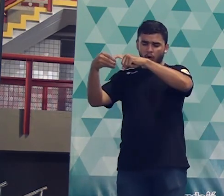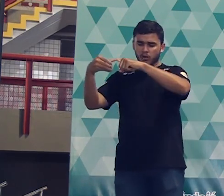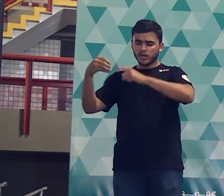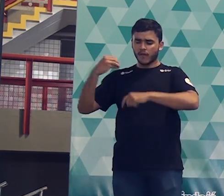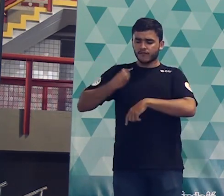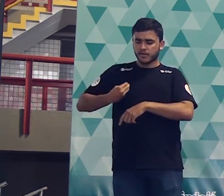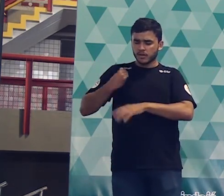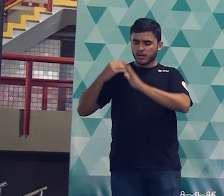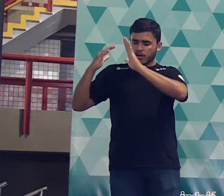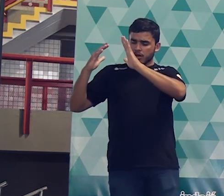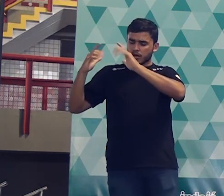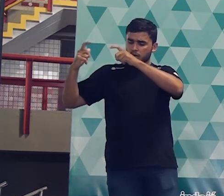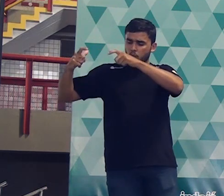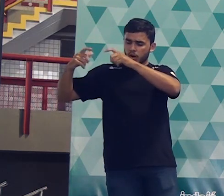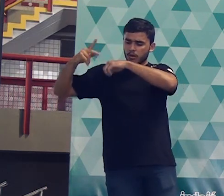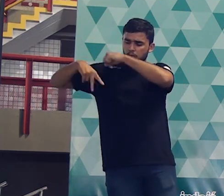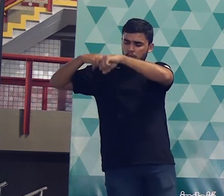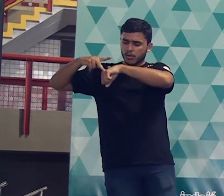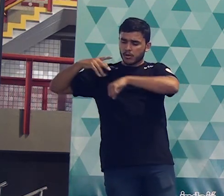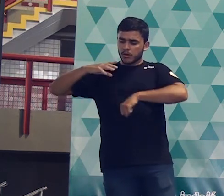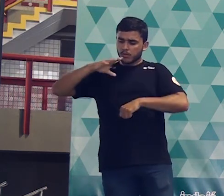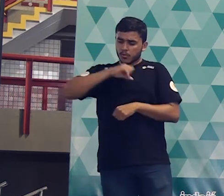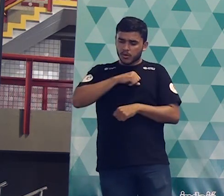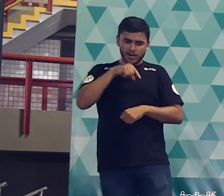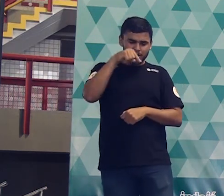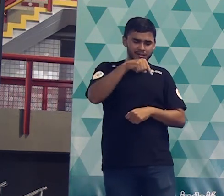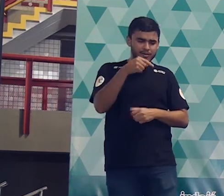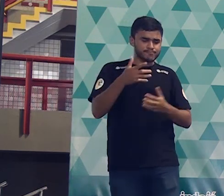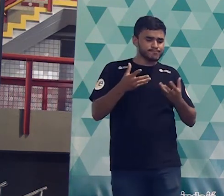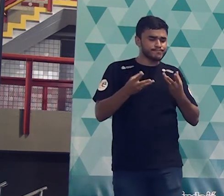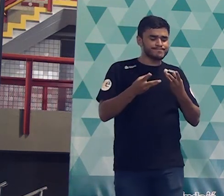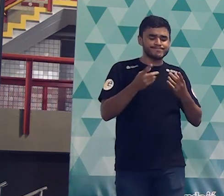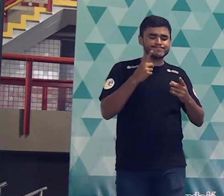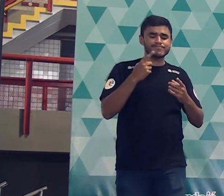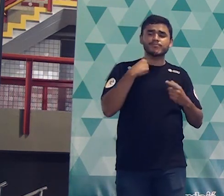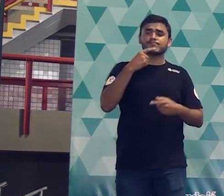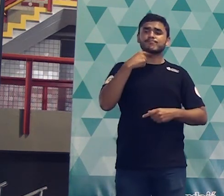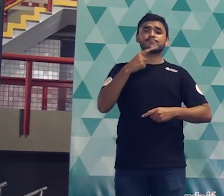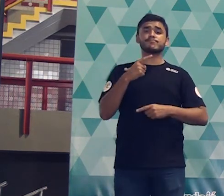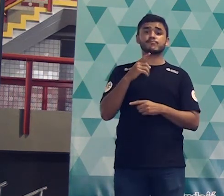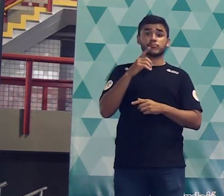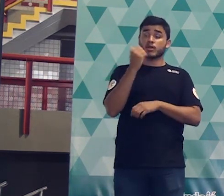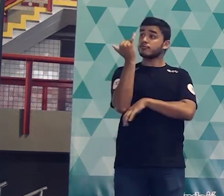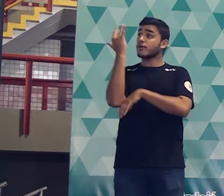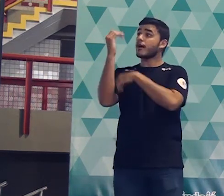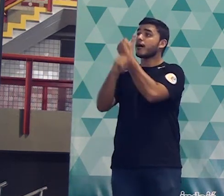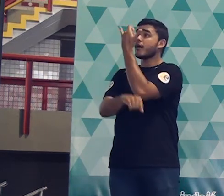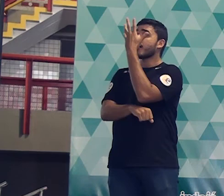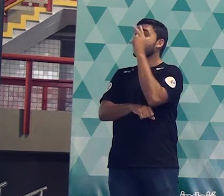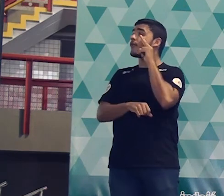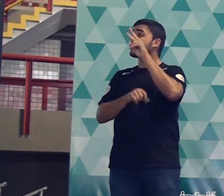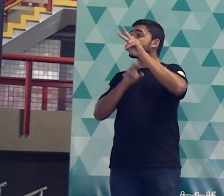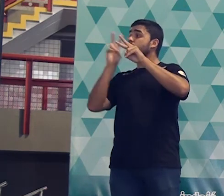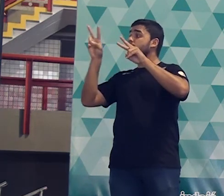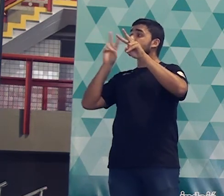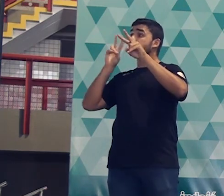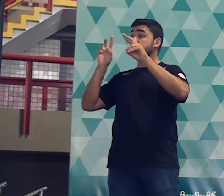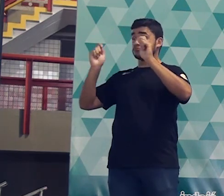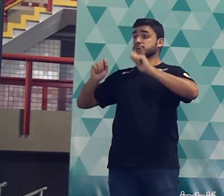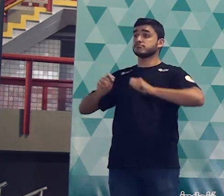primores que não encontro por cá, sem que ainda viste as palmeiras, onde canta o